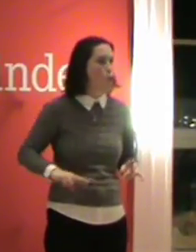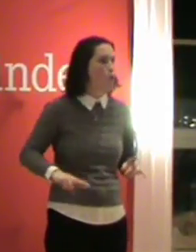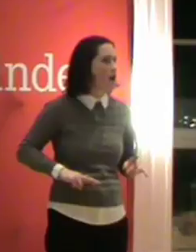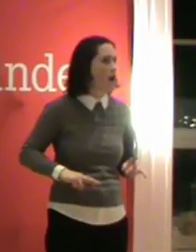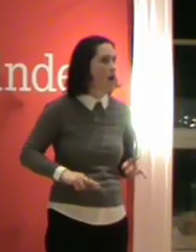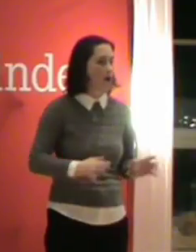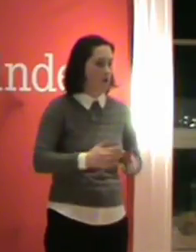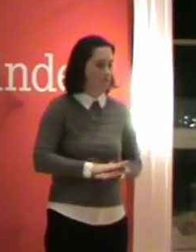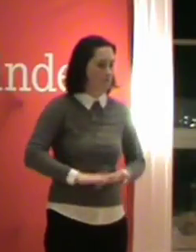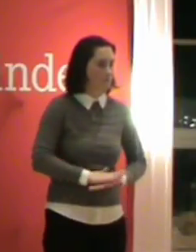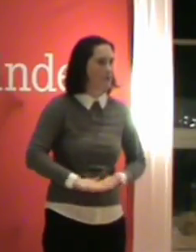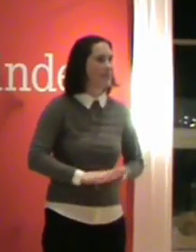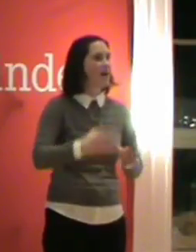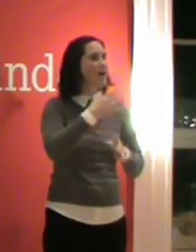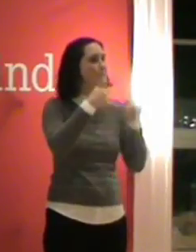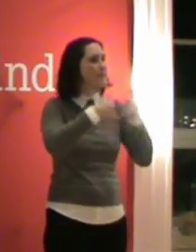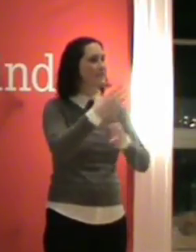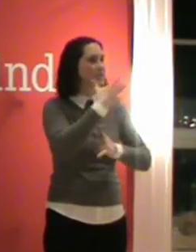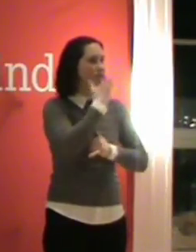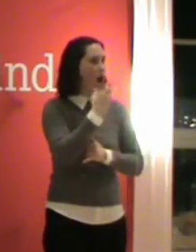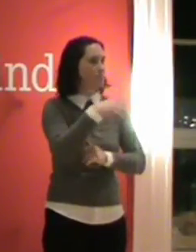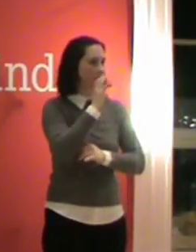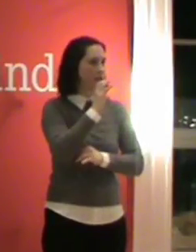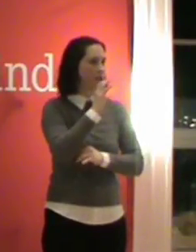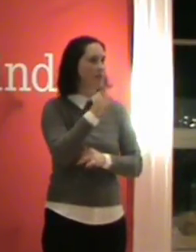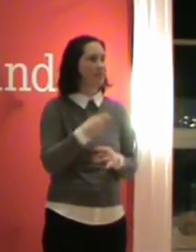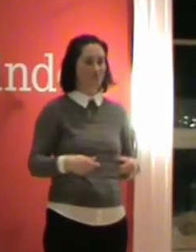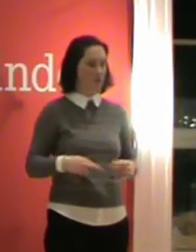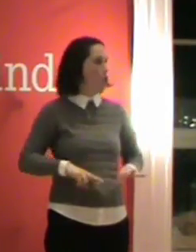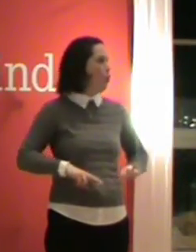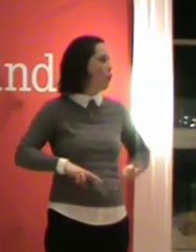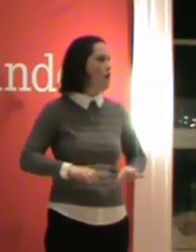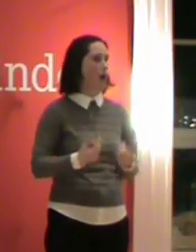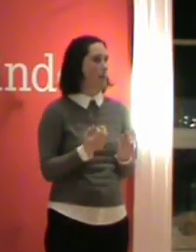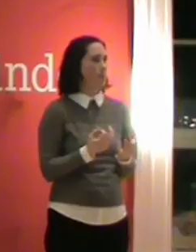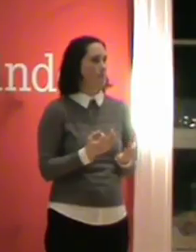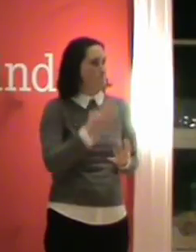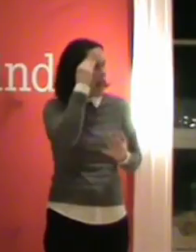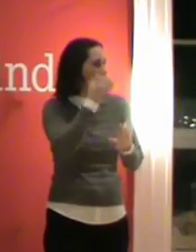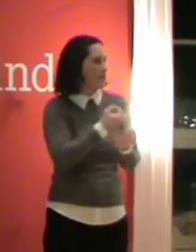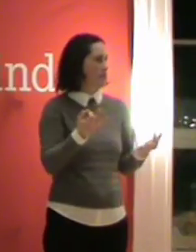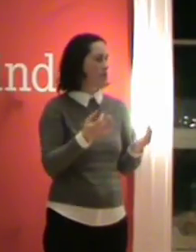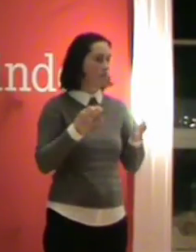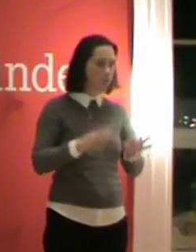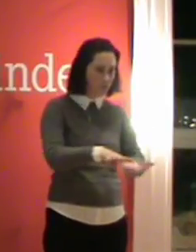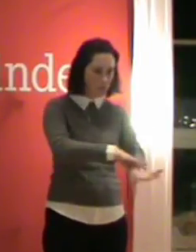wenn man warme Milch trinkt. Und da ist es mir sowas kalt den Rücken runtergelaufen, weil München die Stadt ist, Dietmar hat die Zahl nicht ganz